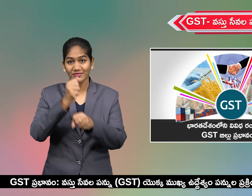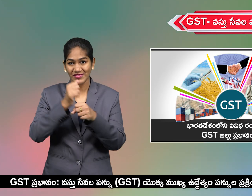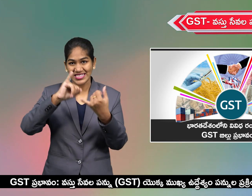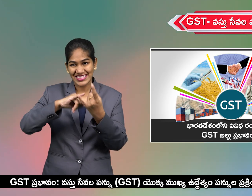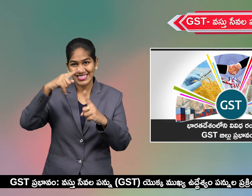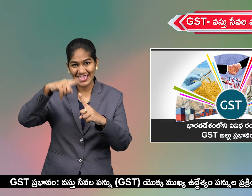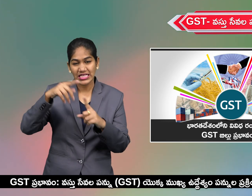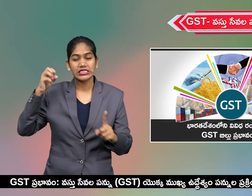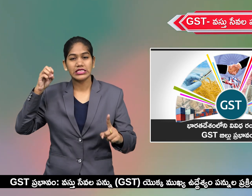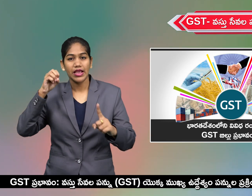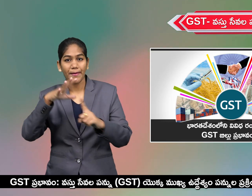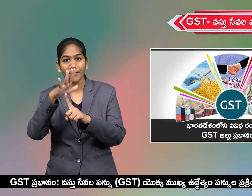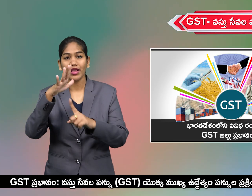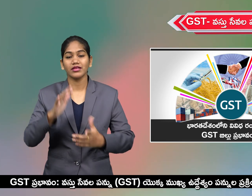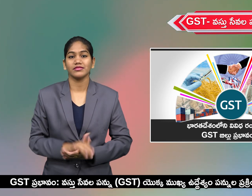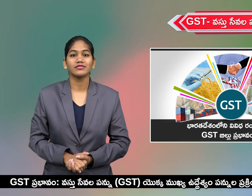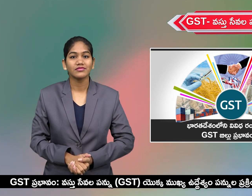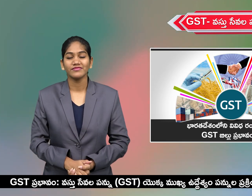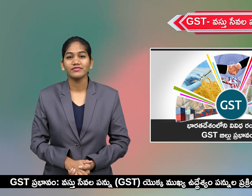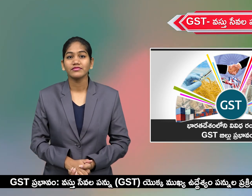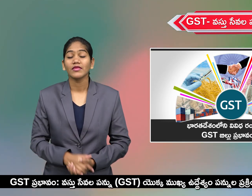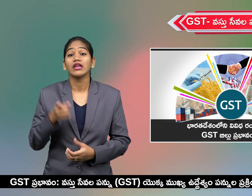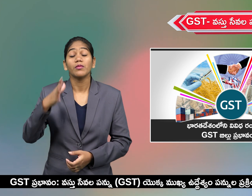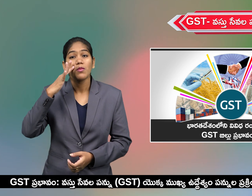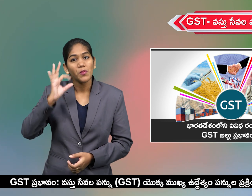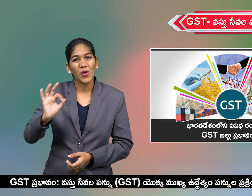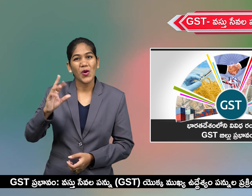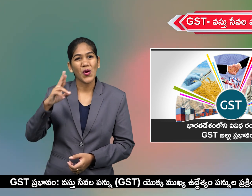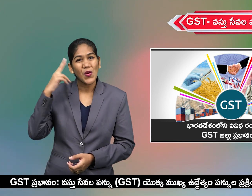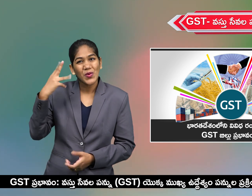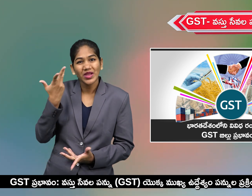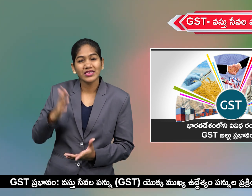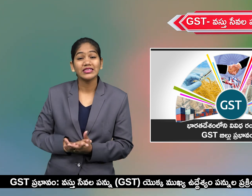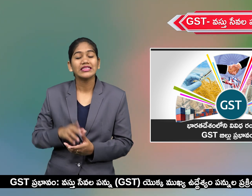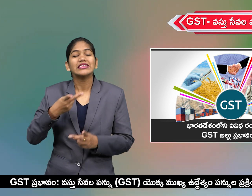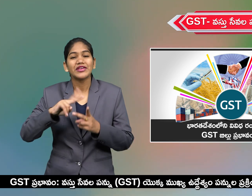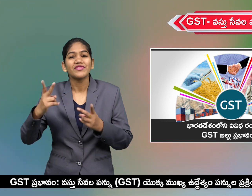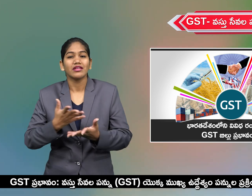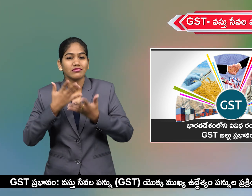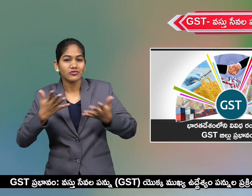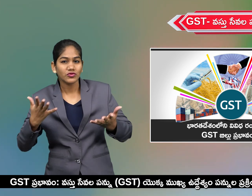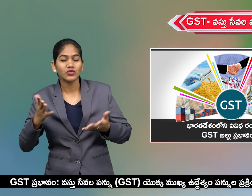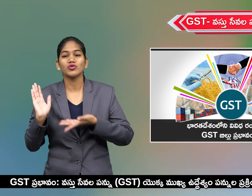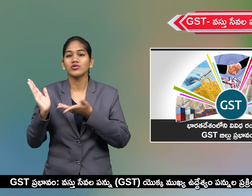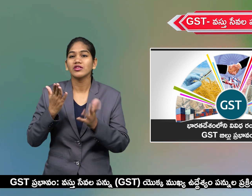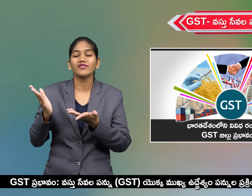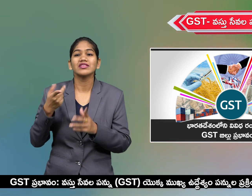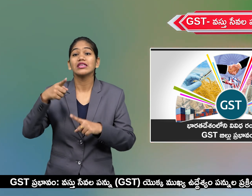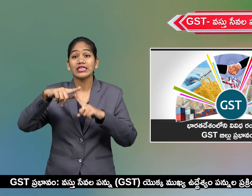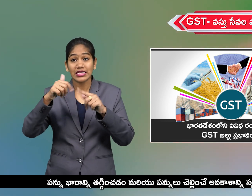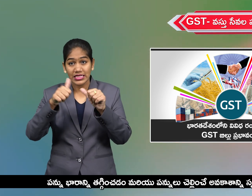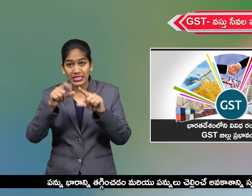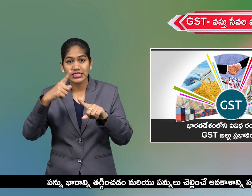జీఎస్టీ ప్రభావం. వస్తు సేవల పన్ను జీఎస్టీ యొక్క ముఖ్య ఉద్దేశ్యం పన్నుల ప్రక్రియను సులభతరం